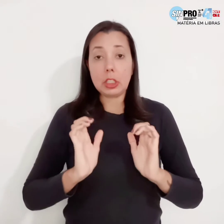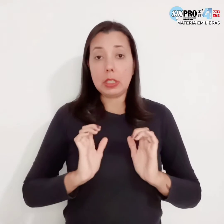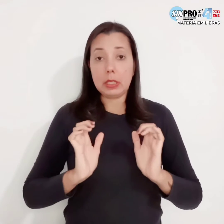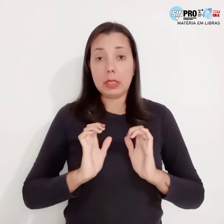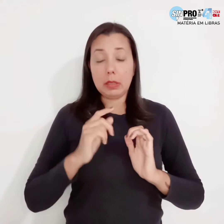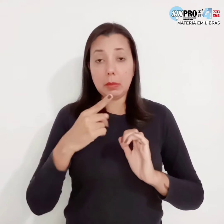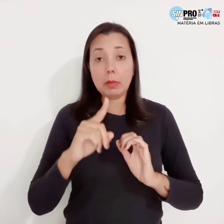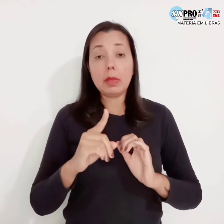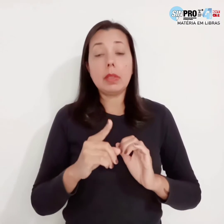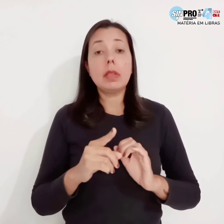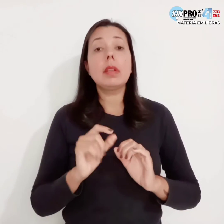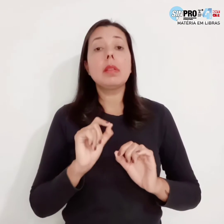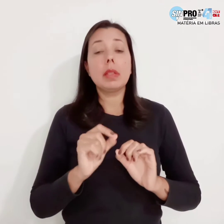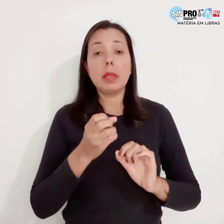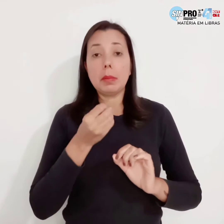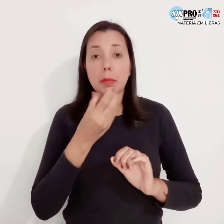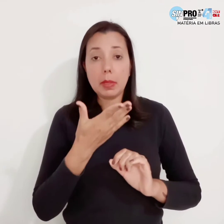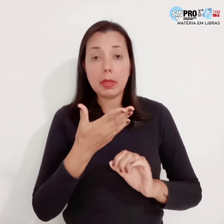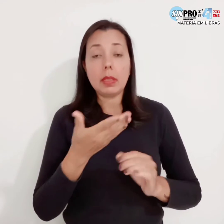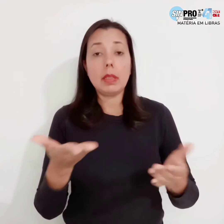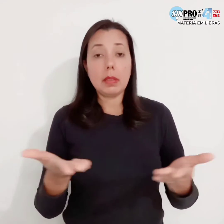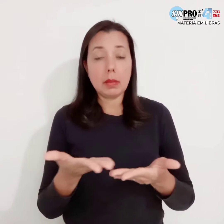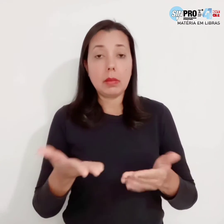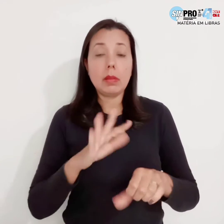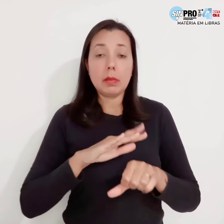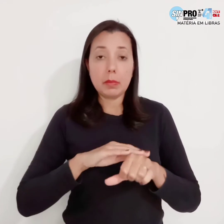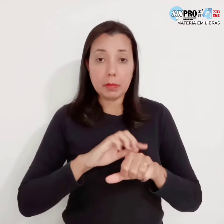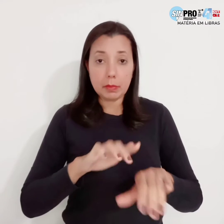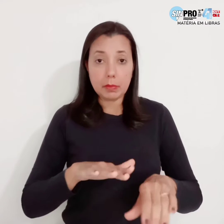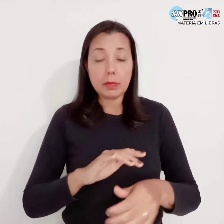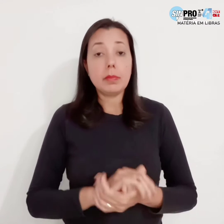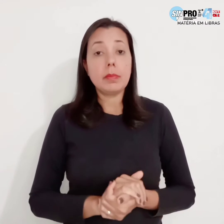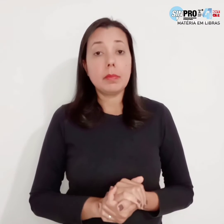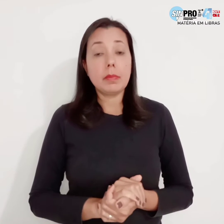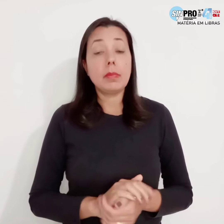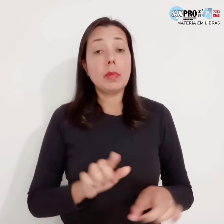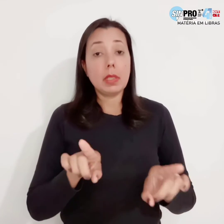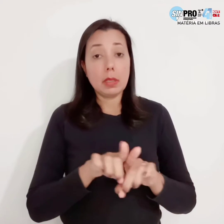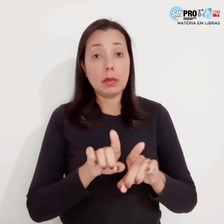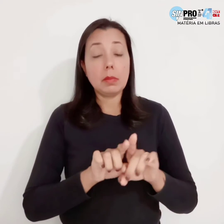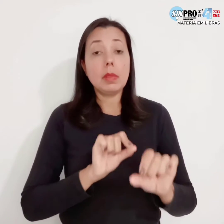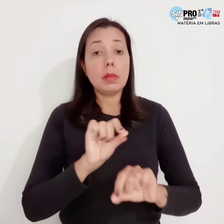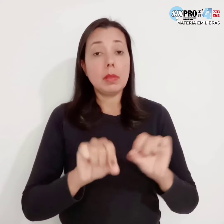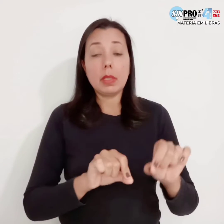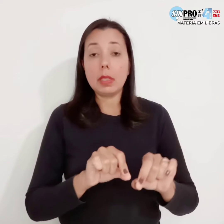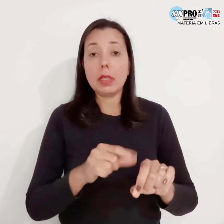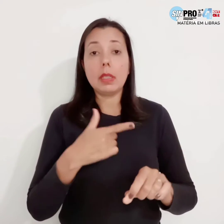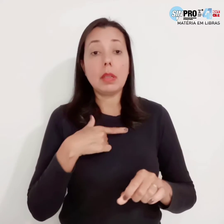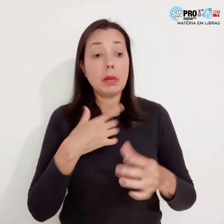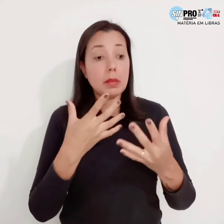para passar bem por essa pandemia. Também não contaram com